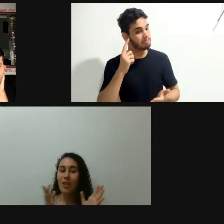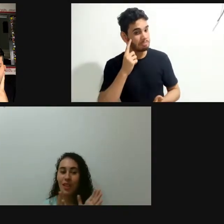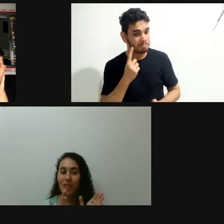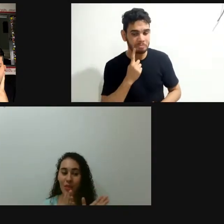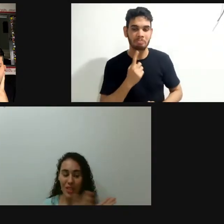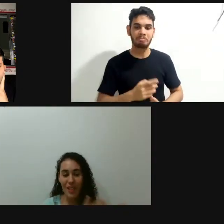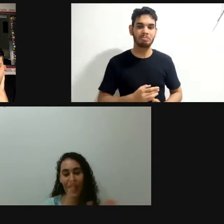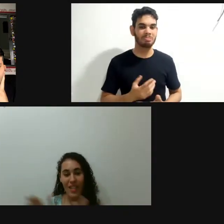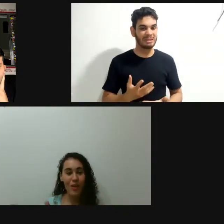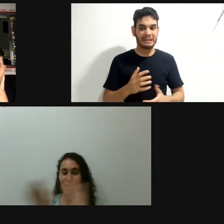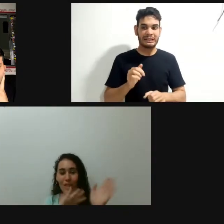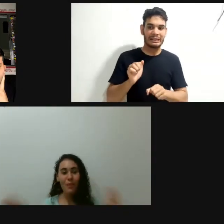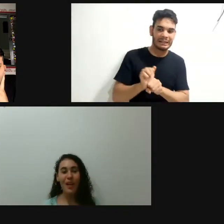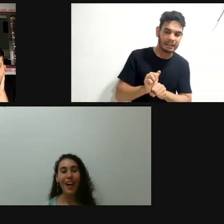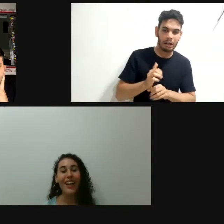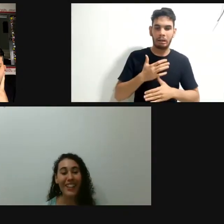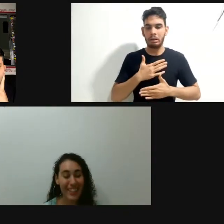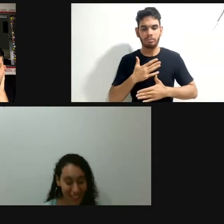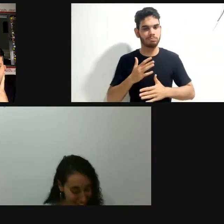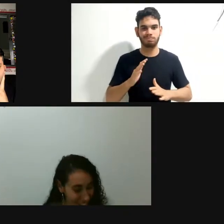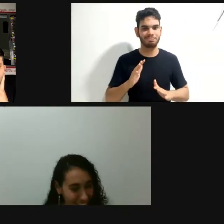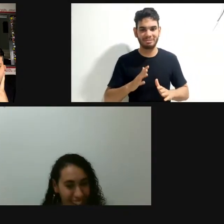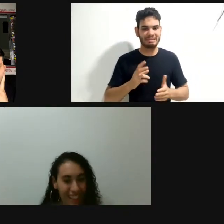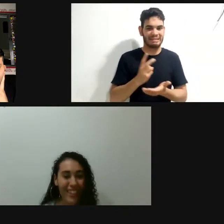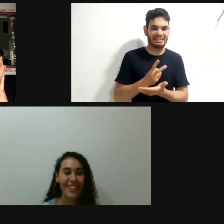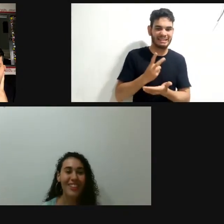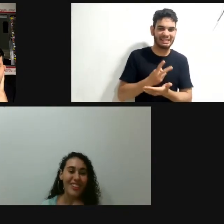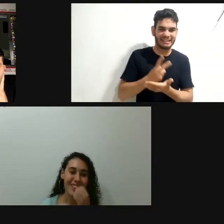É você fazer a rotina e não parar.